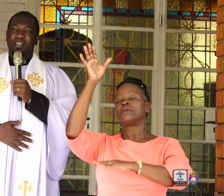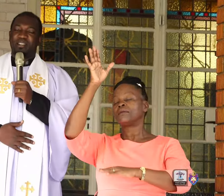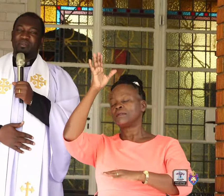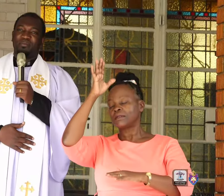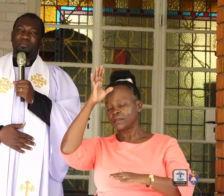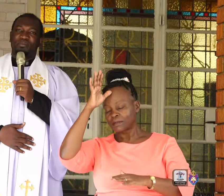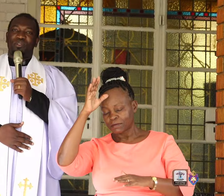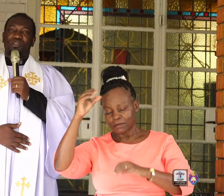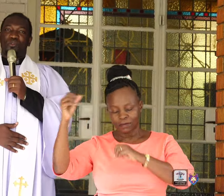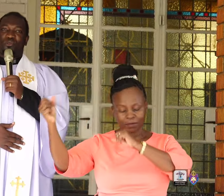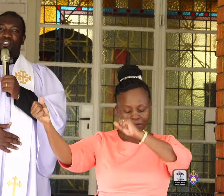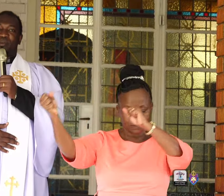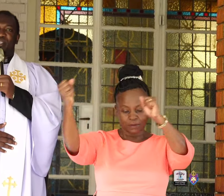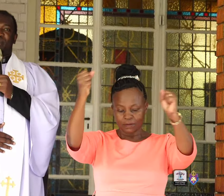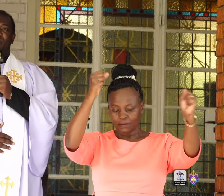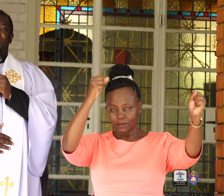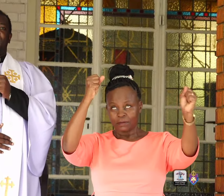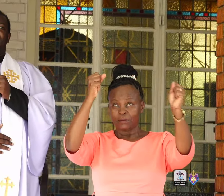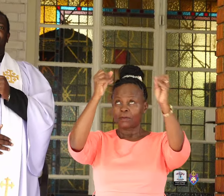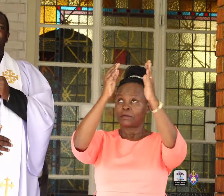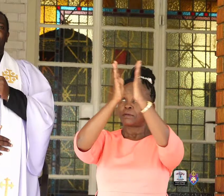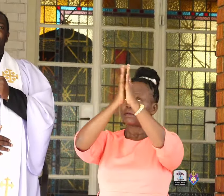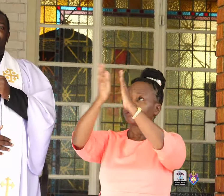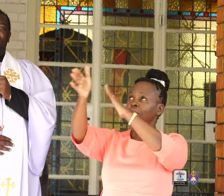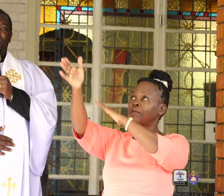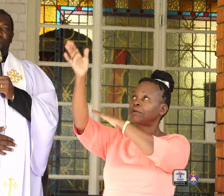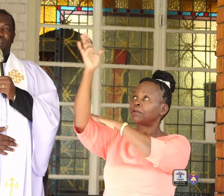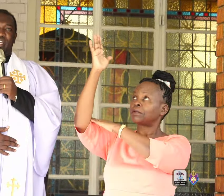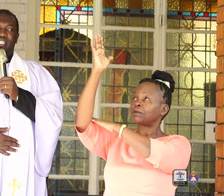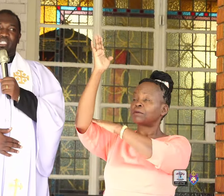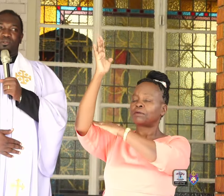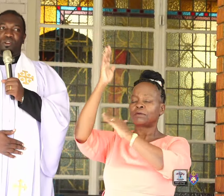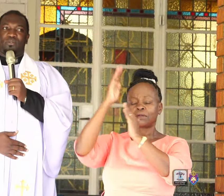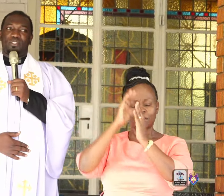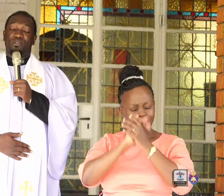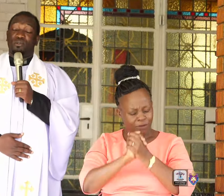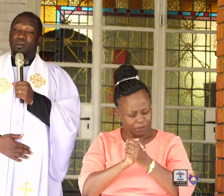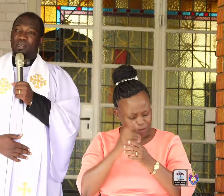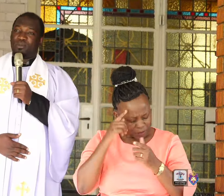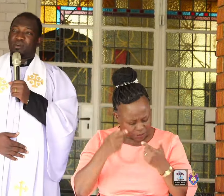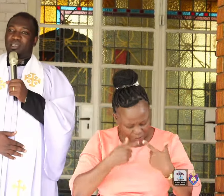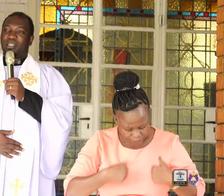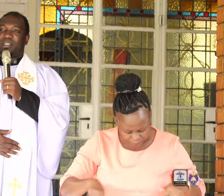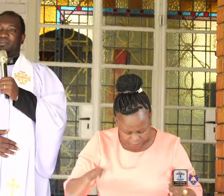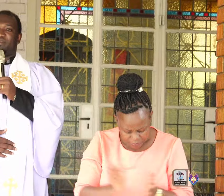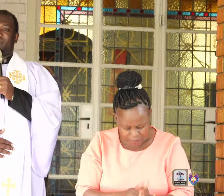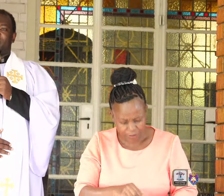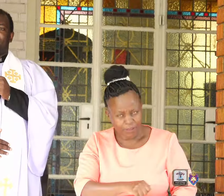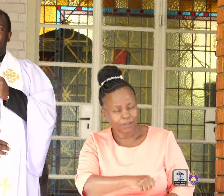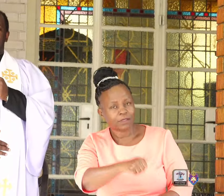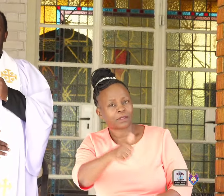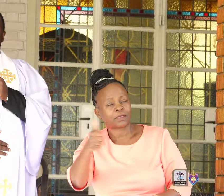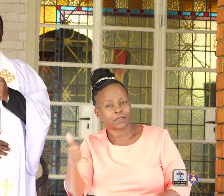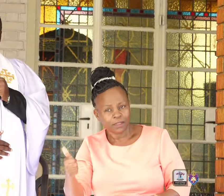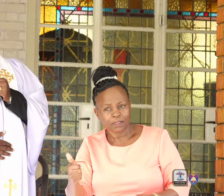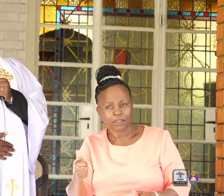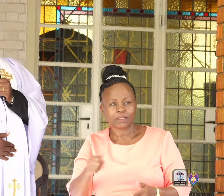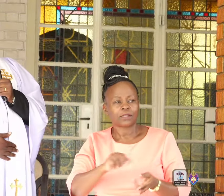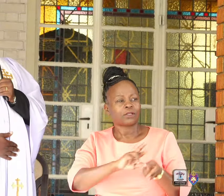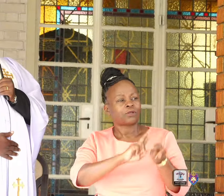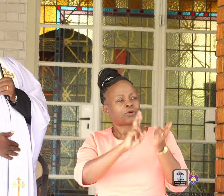Byonna okusaba Katonda n'okumwegayirira ku lwaffe ne ku lw'abantu abalala